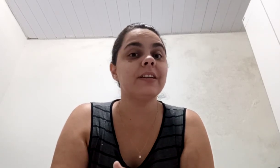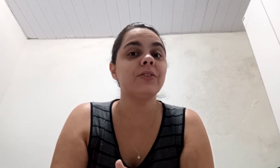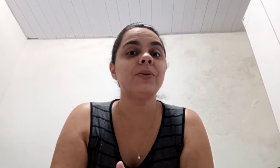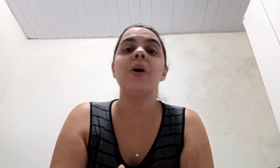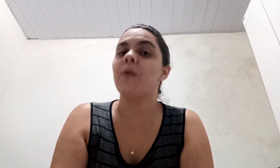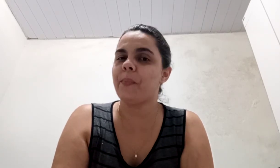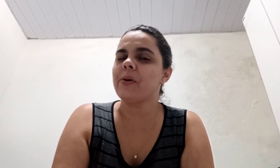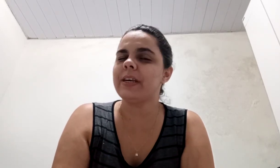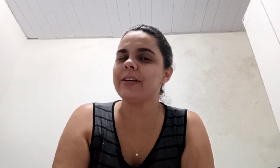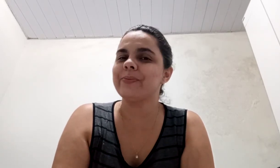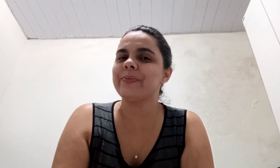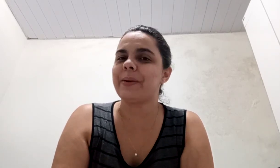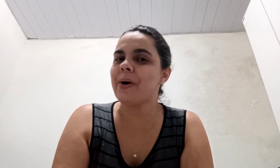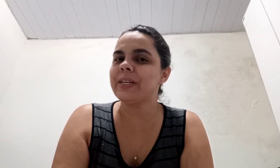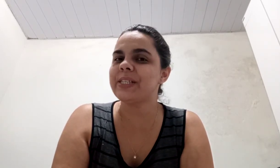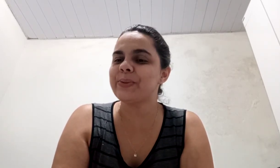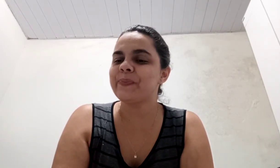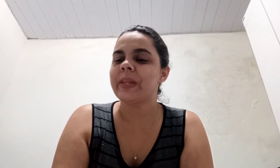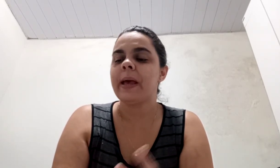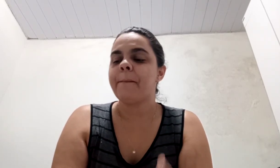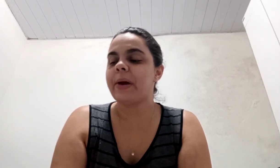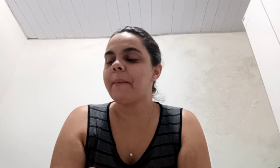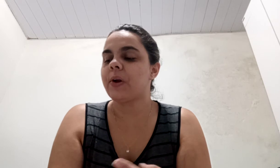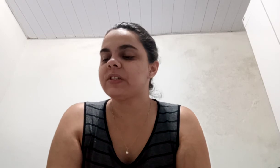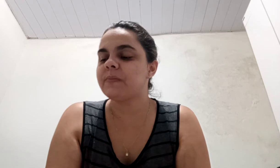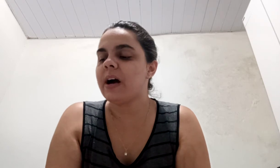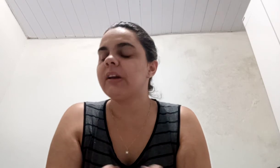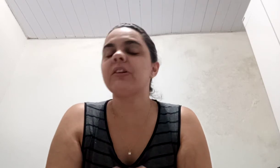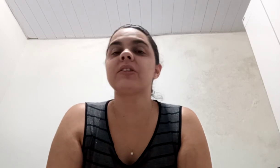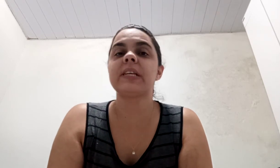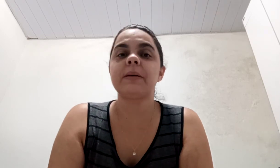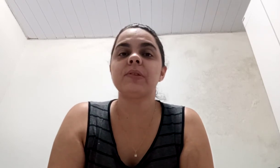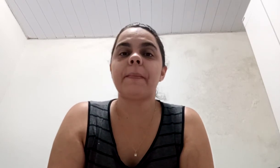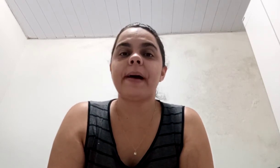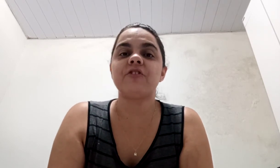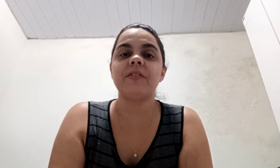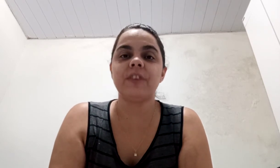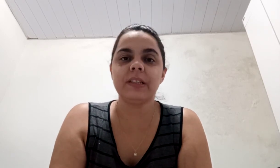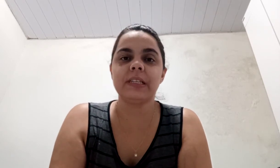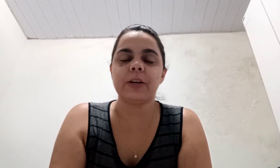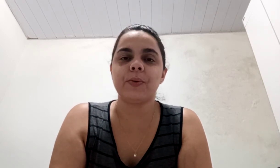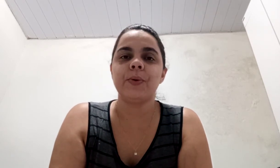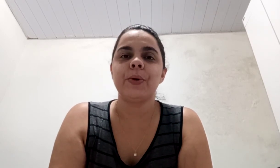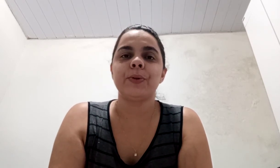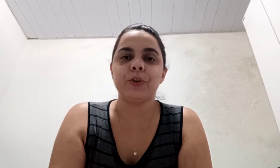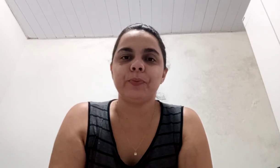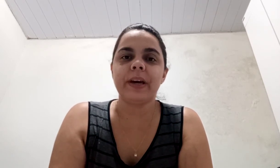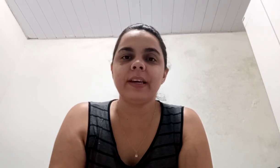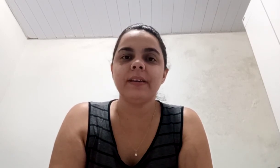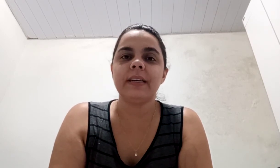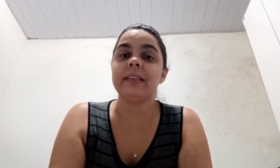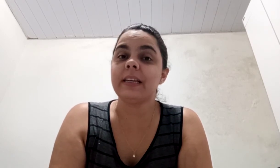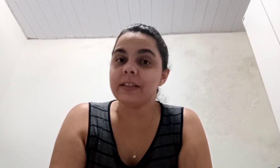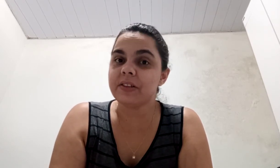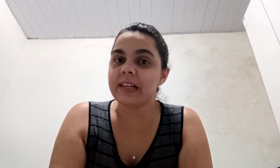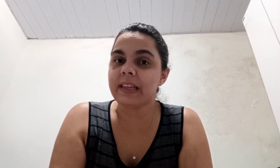treinando um pouquinho, né, bom isso? Para a próxima aula, nós veremos a página 25. Tudo bem? Entendidos até